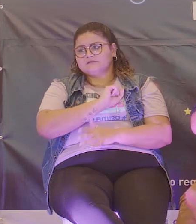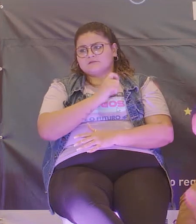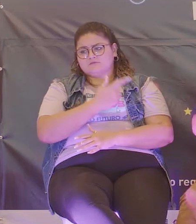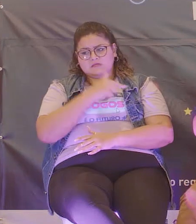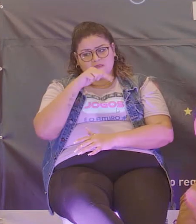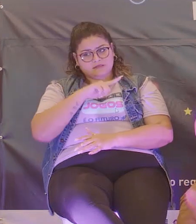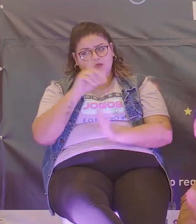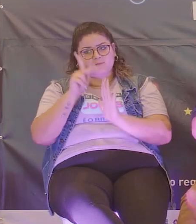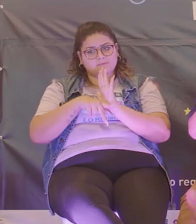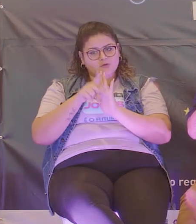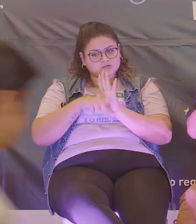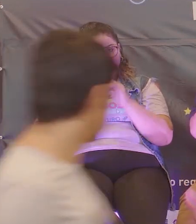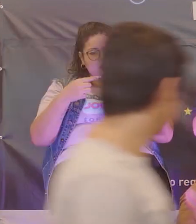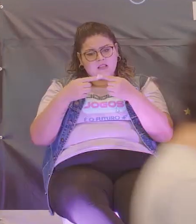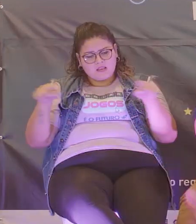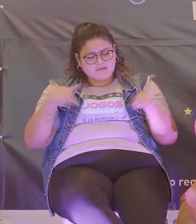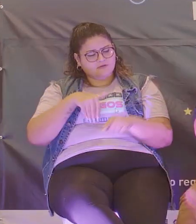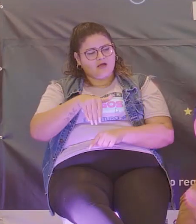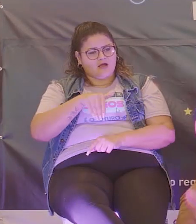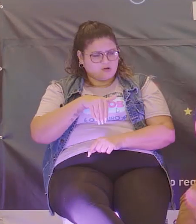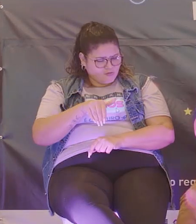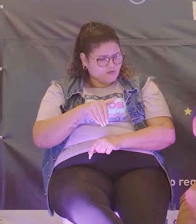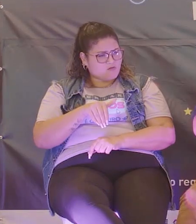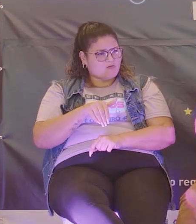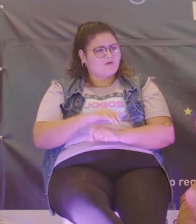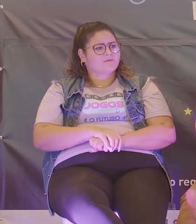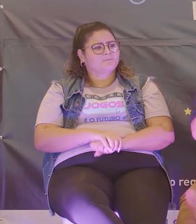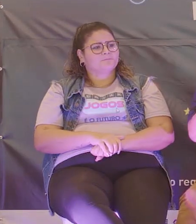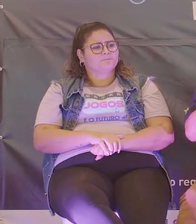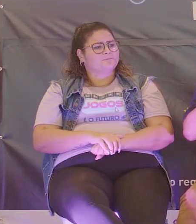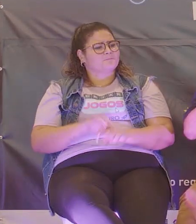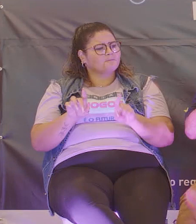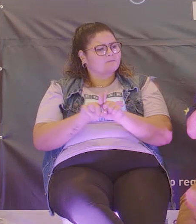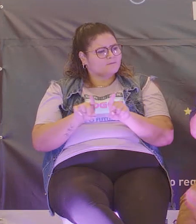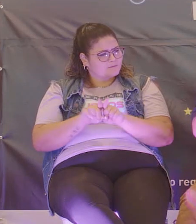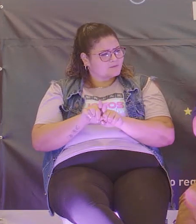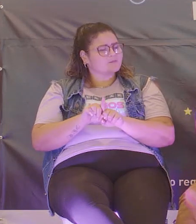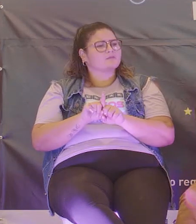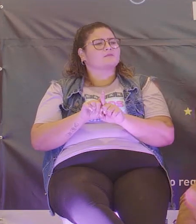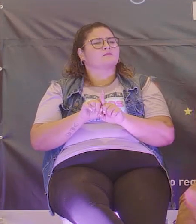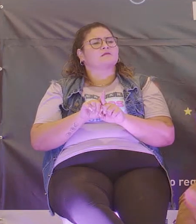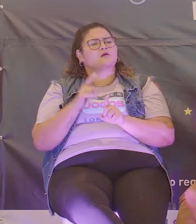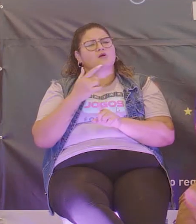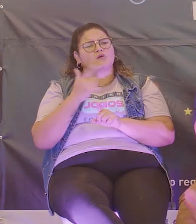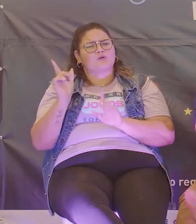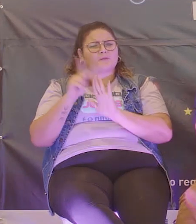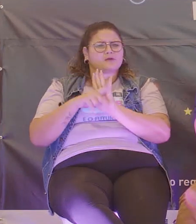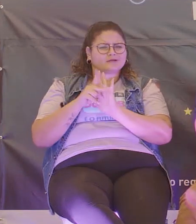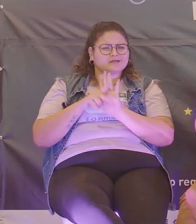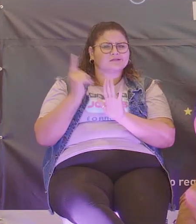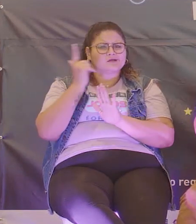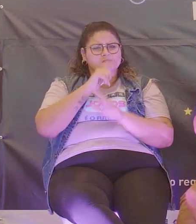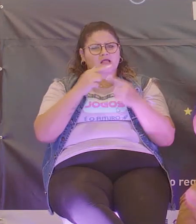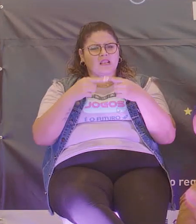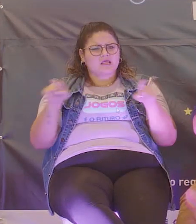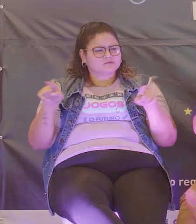a gente está lançando. A gente tem outros projetos que já foram lançados também, que é o Skyheart, que a gente lançou para o Nintendo Switch. Inclusive, foi um projeto que a gente lançou e